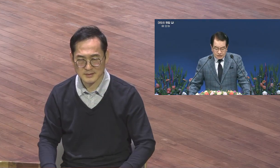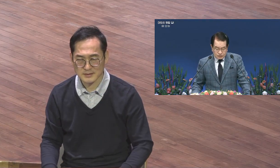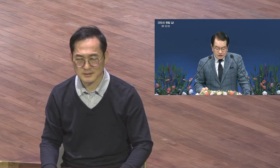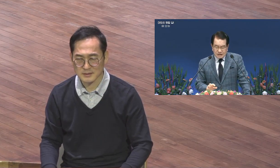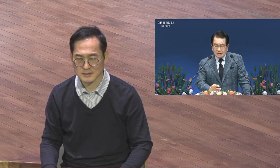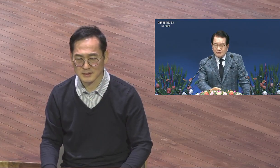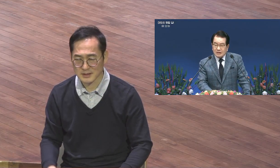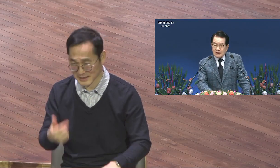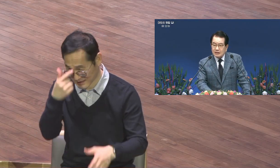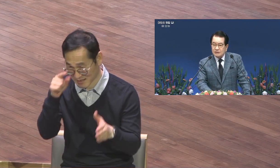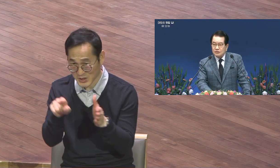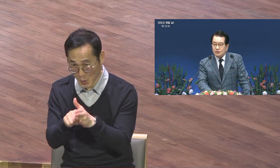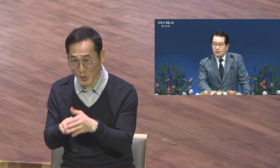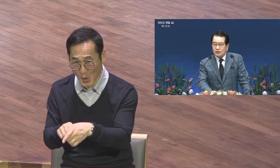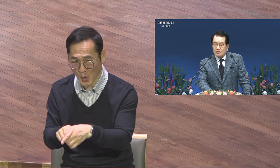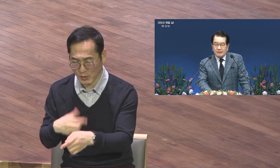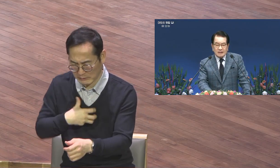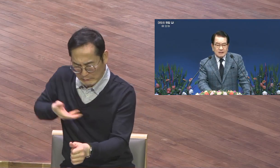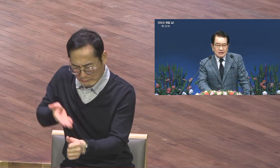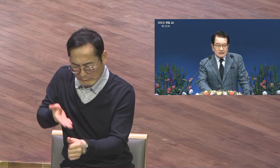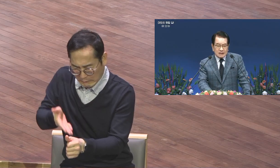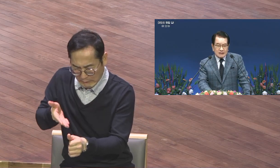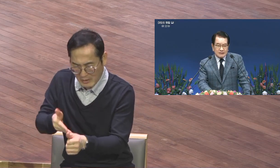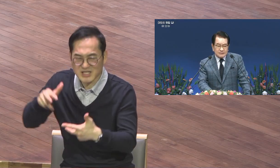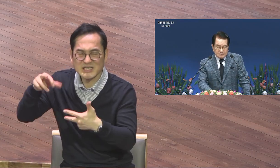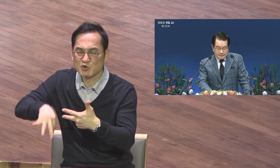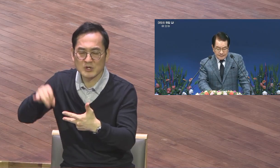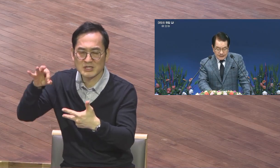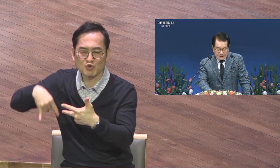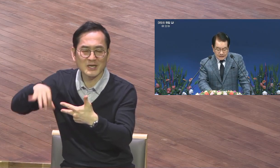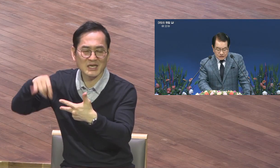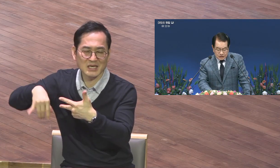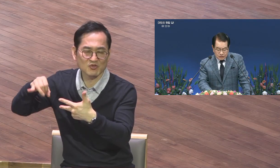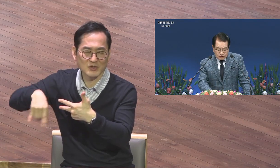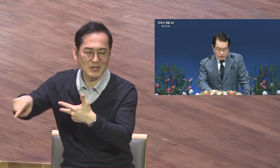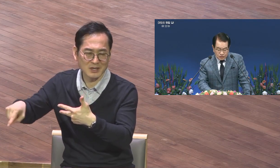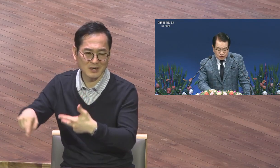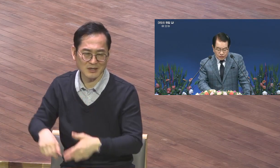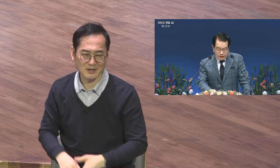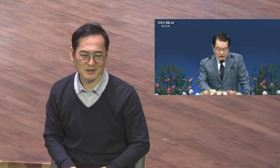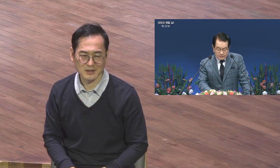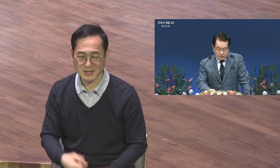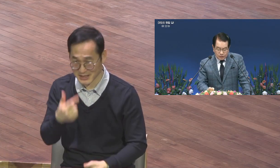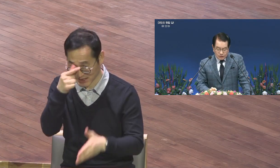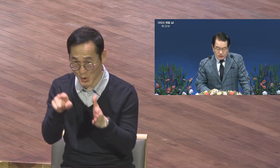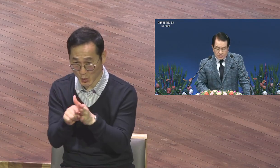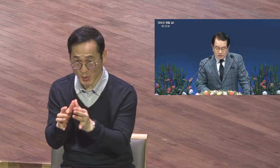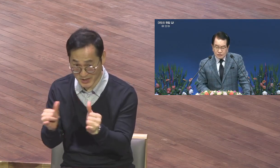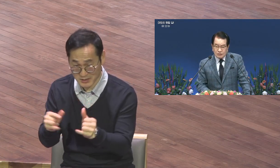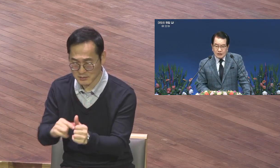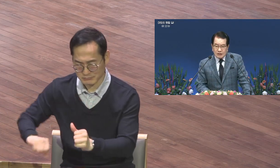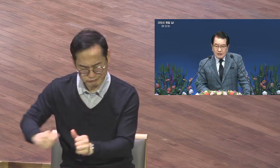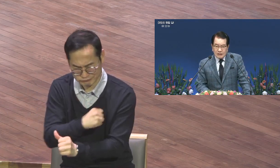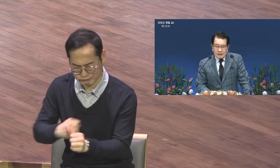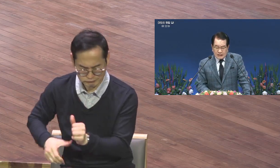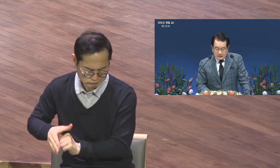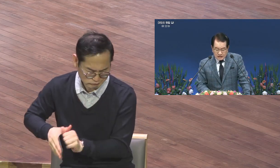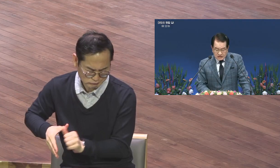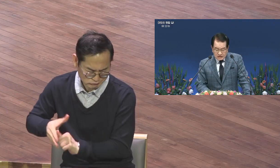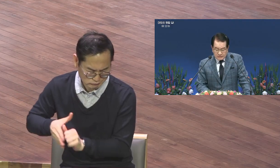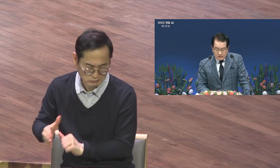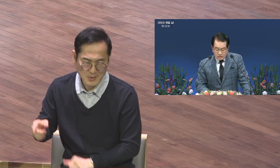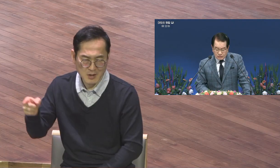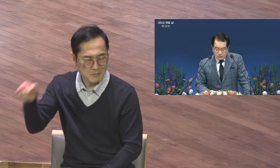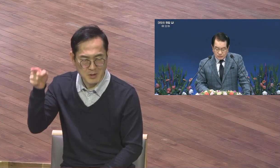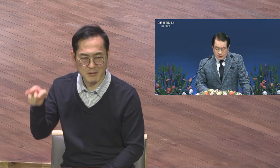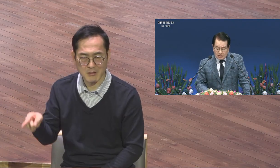박해 지수가 7입니다. 기독교인을 박해하는 나라 7이고 기독교인에 대한 폭력 정도가